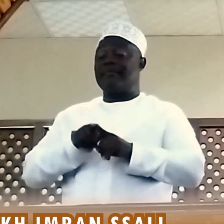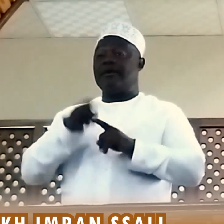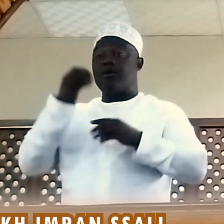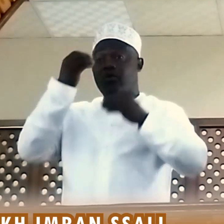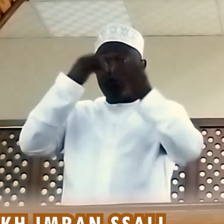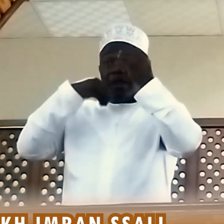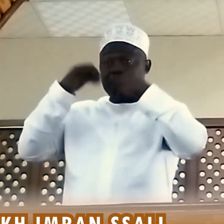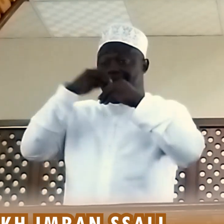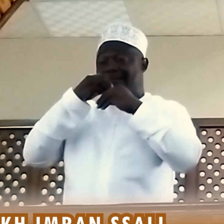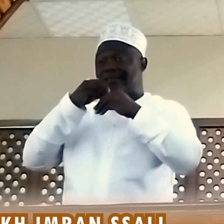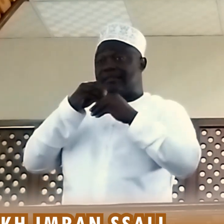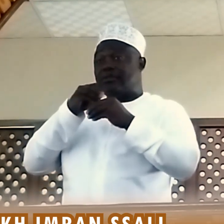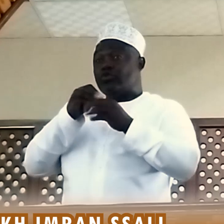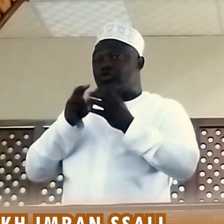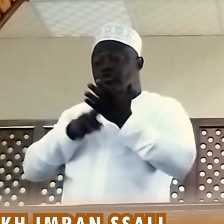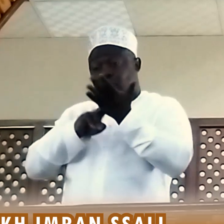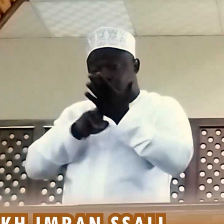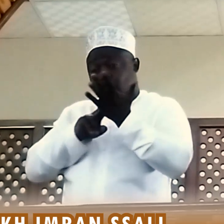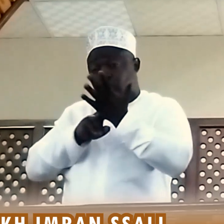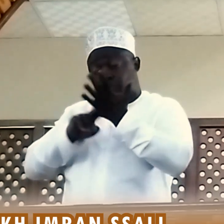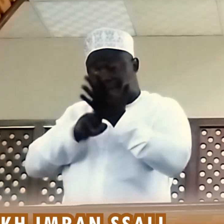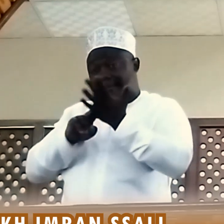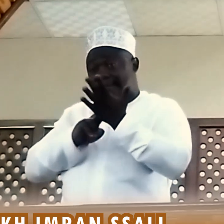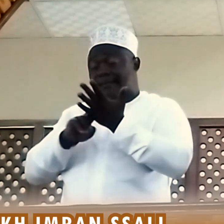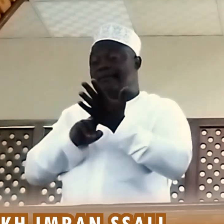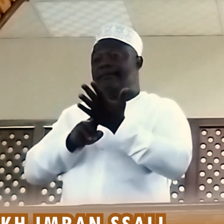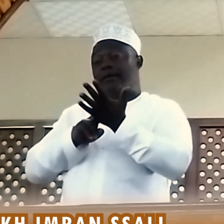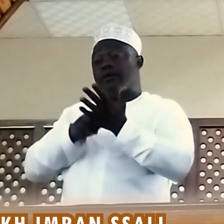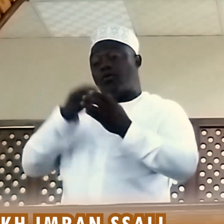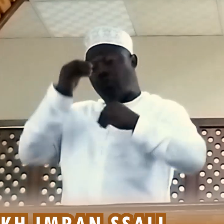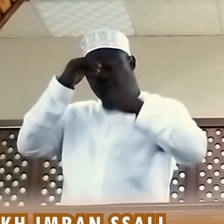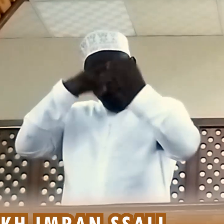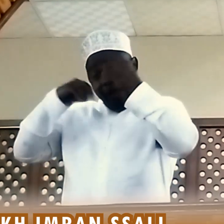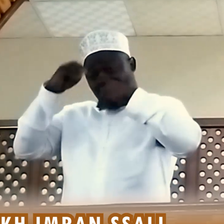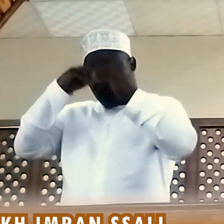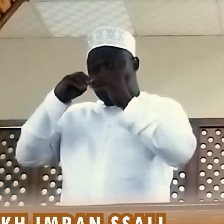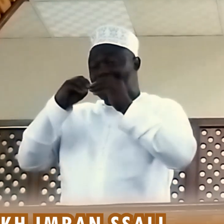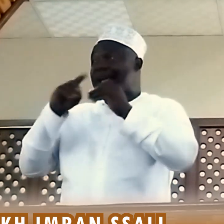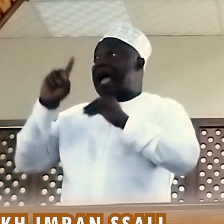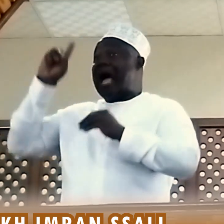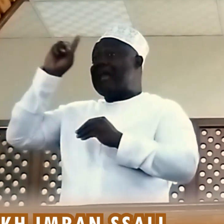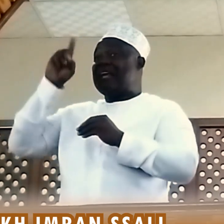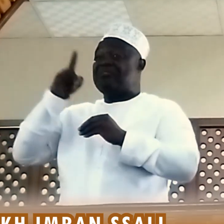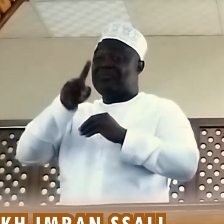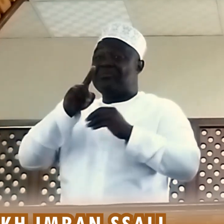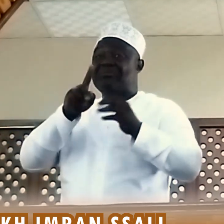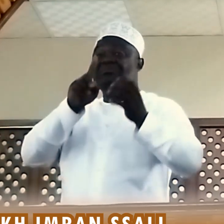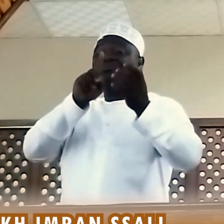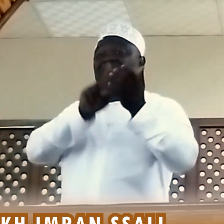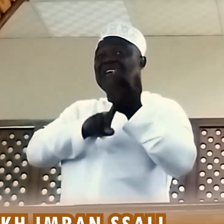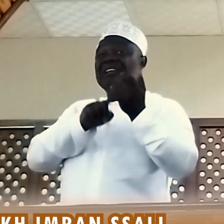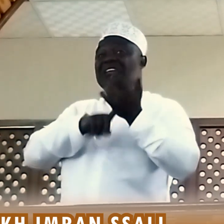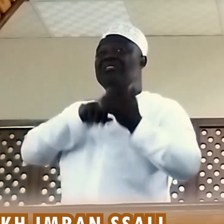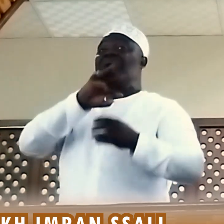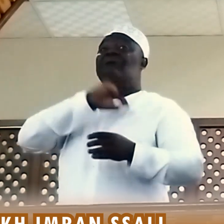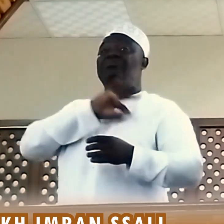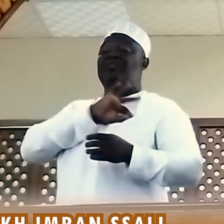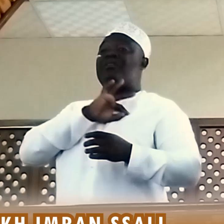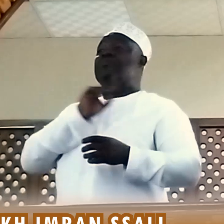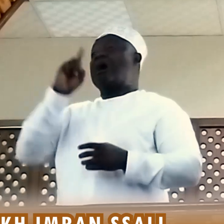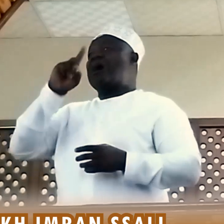kugiyingiramu n'agitambuliramu okujja ko Allah tabaraka wa ta'ala asangula baraka mu ebyo byabaliko mu ebyo